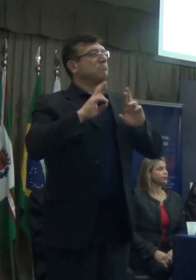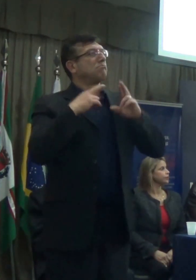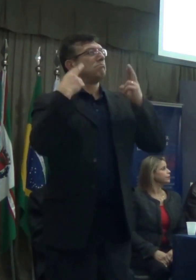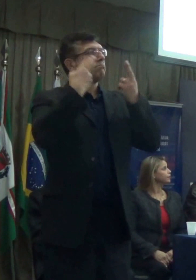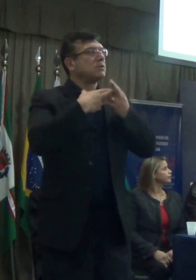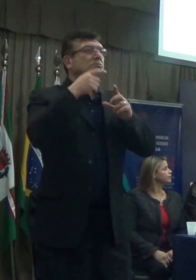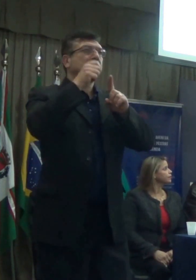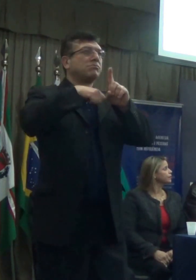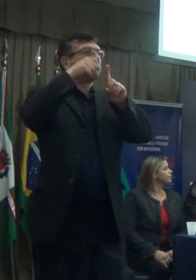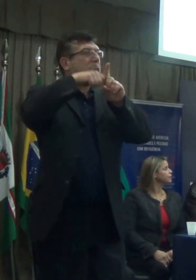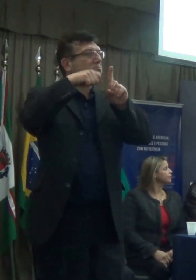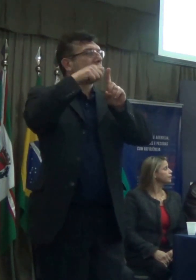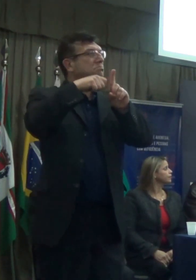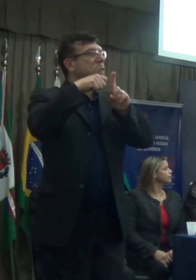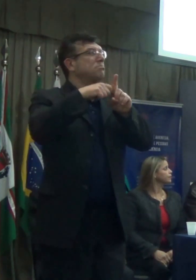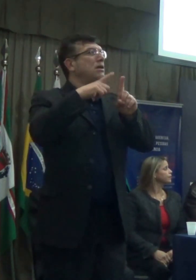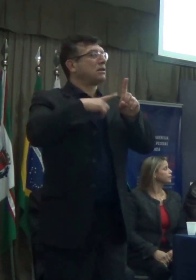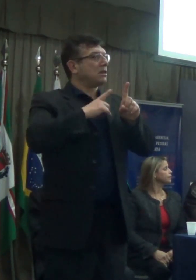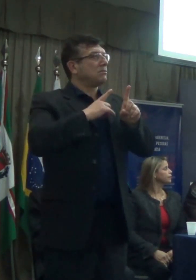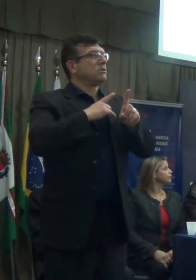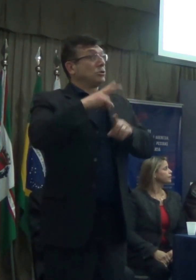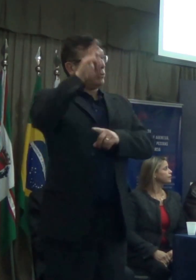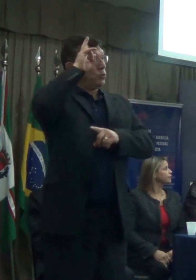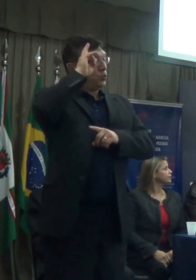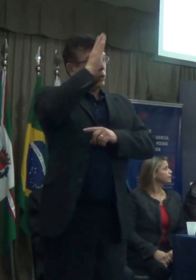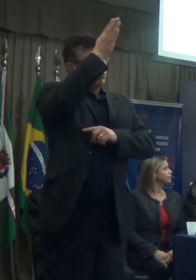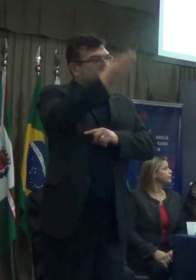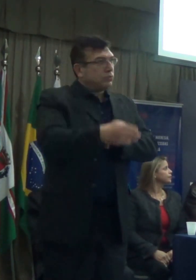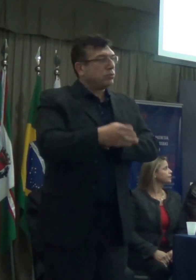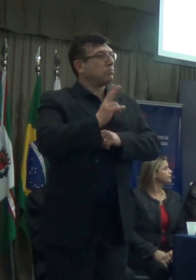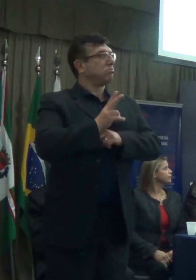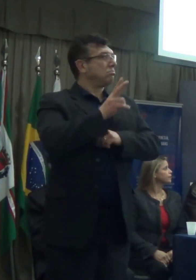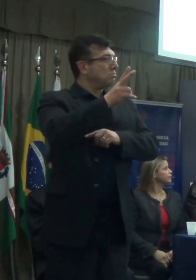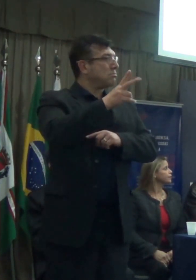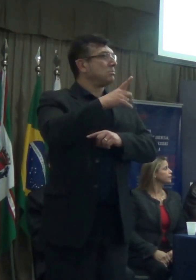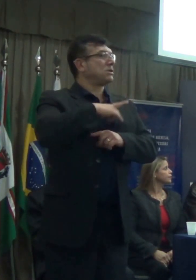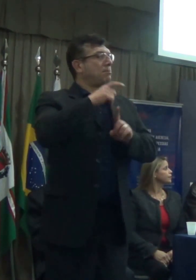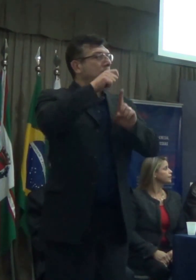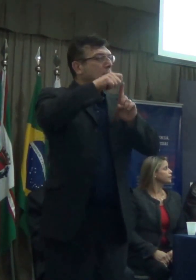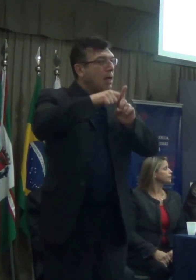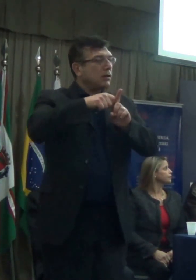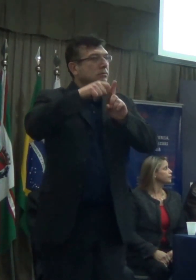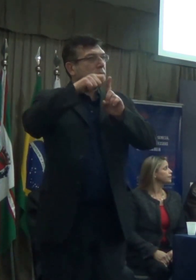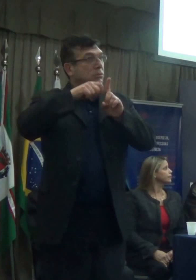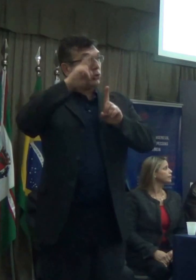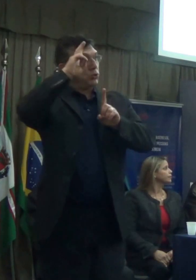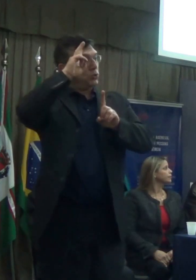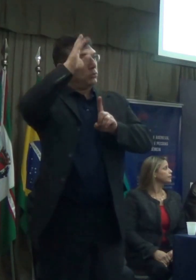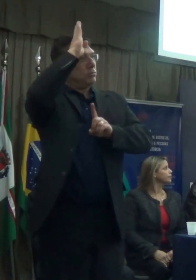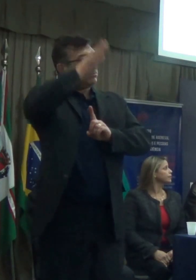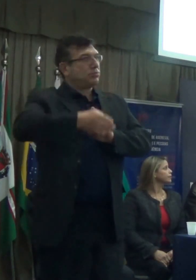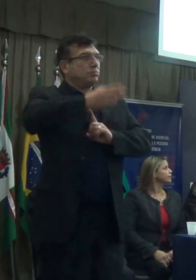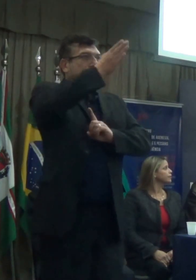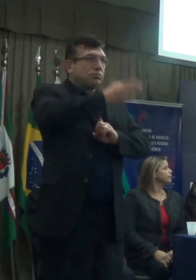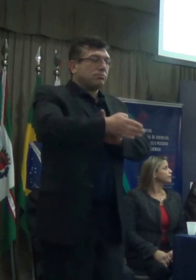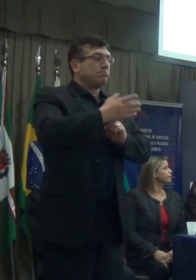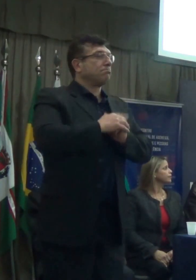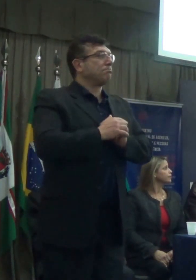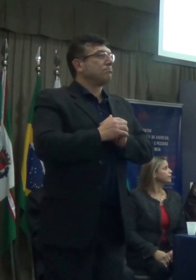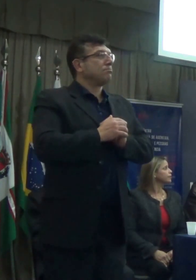mensais que acontece todas as segundas segundas-feiras de cada mês né então